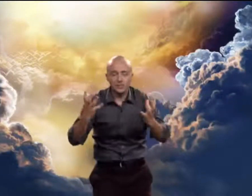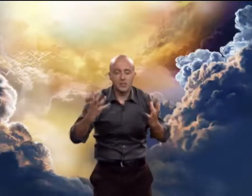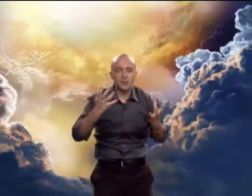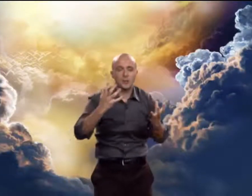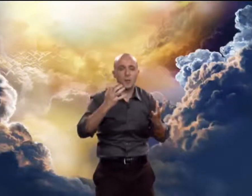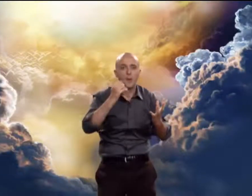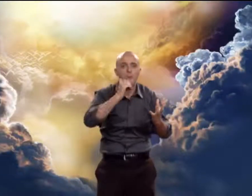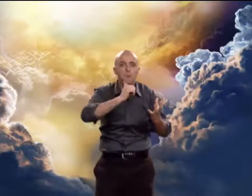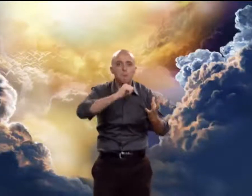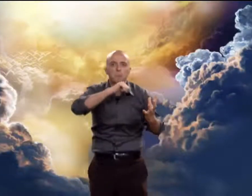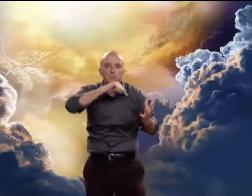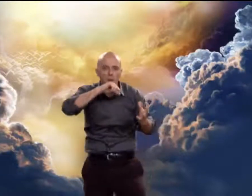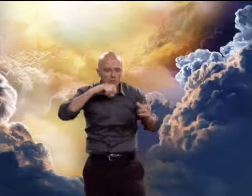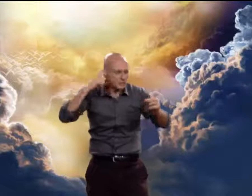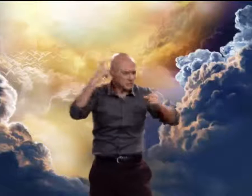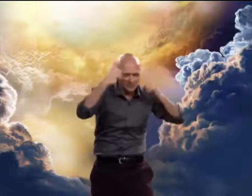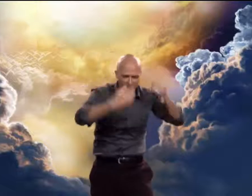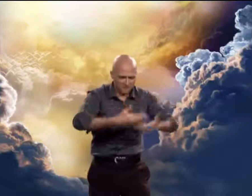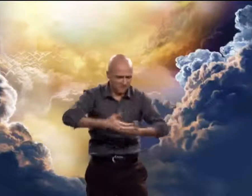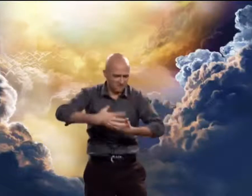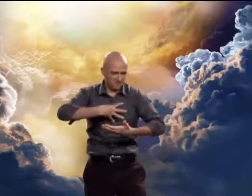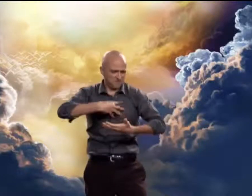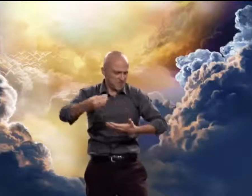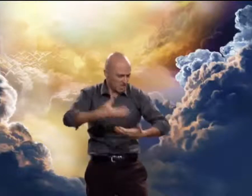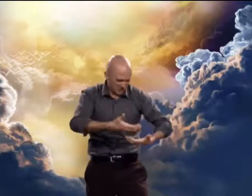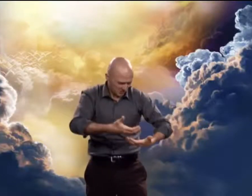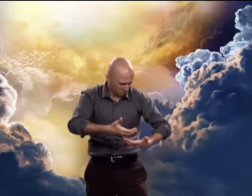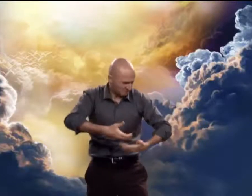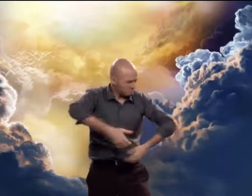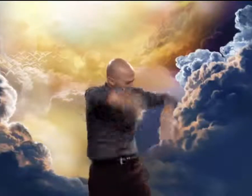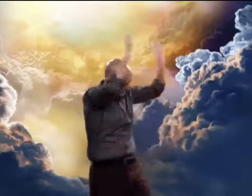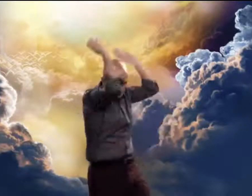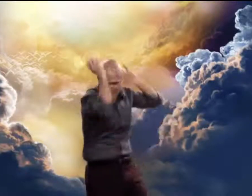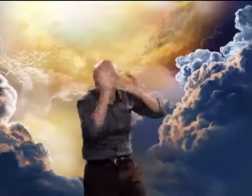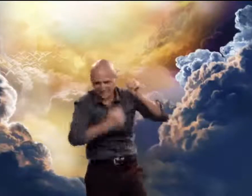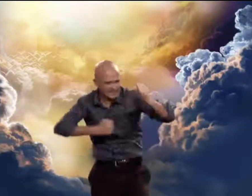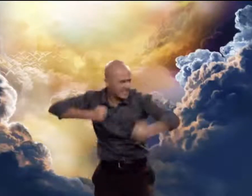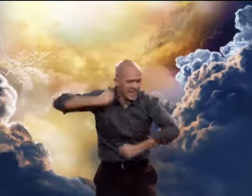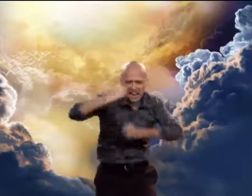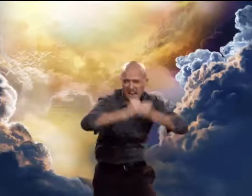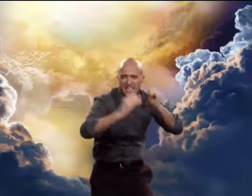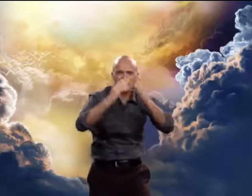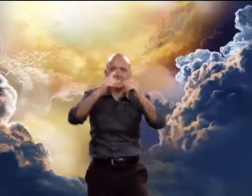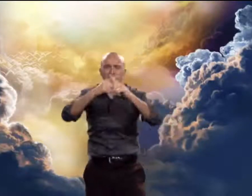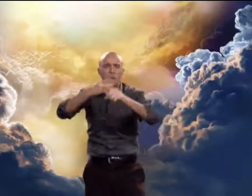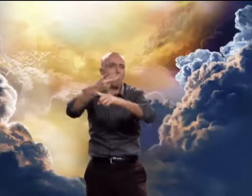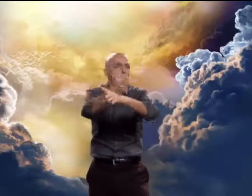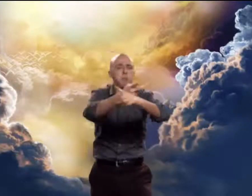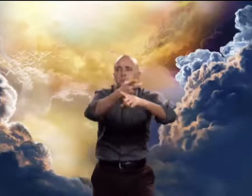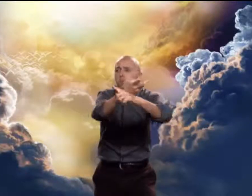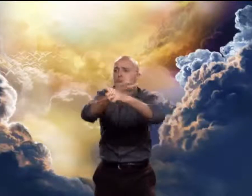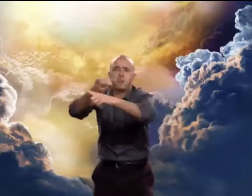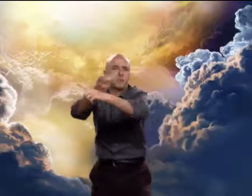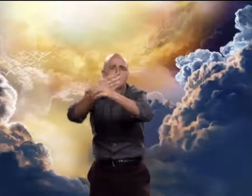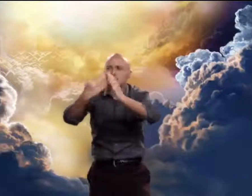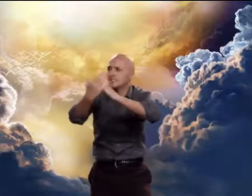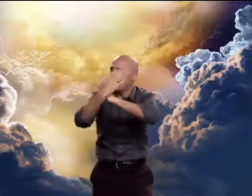aquela tribulação, o sol escurecerá e a lua não dará sua luz. Os 1260 dias